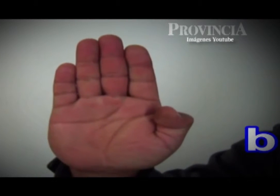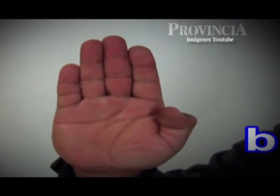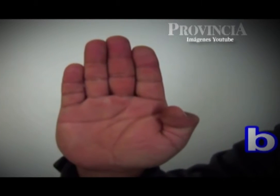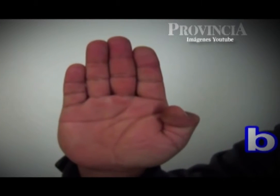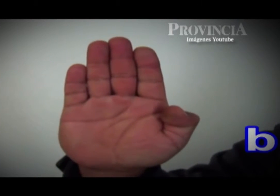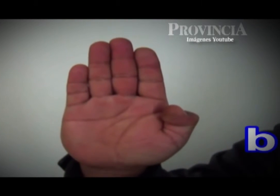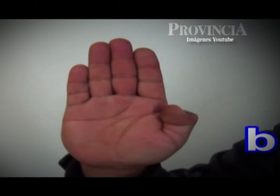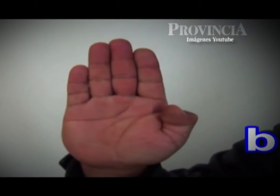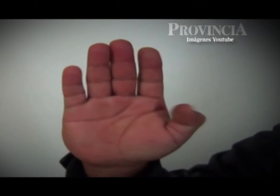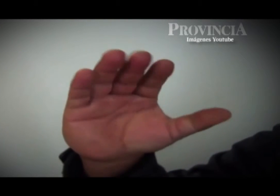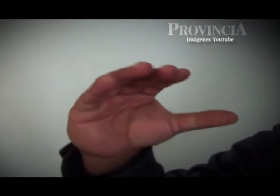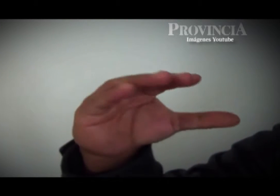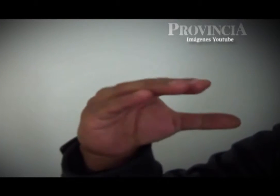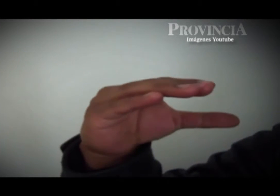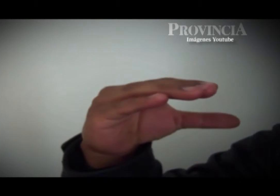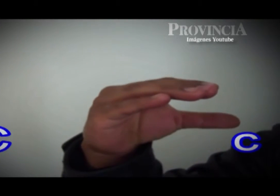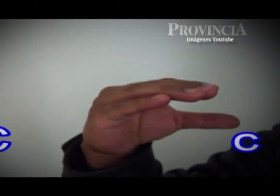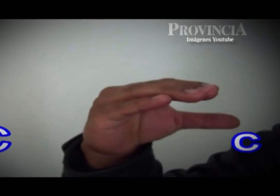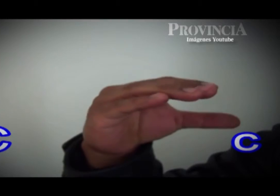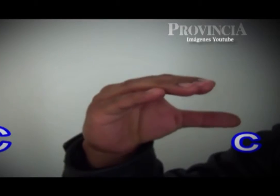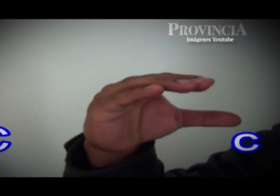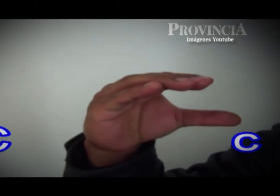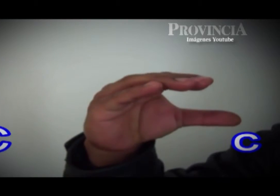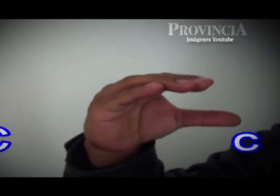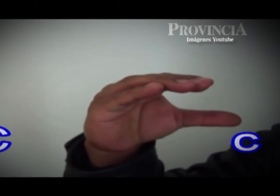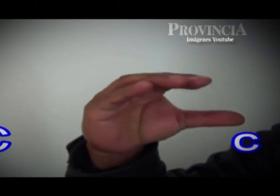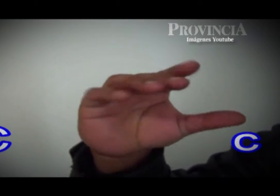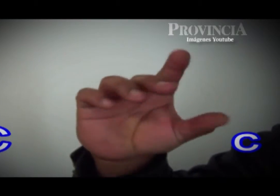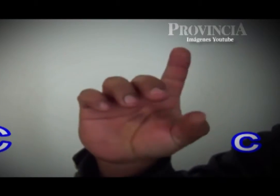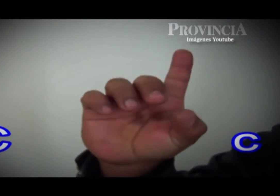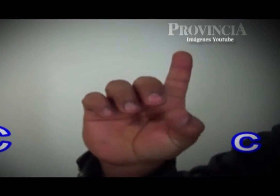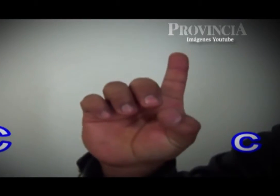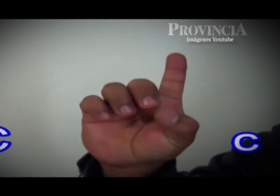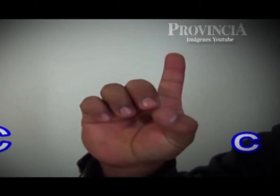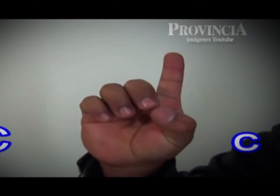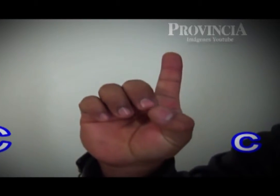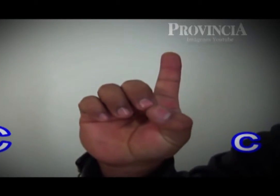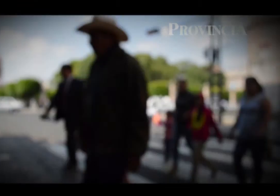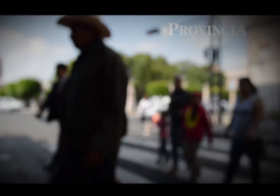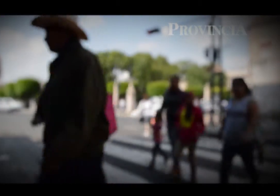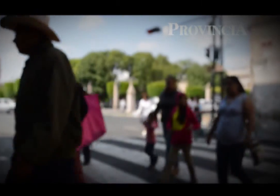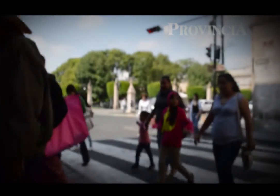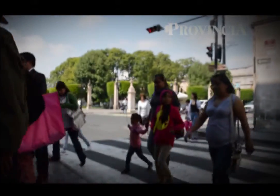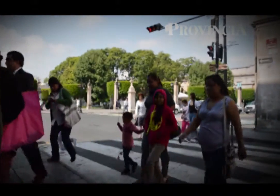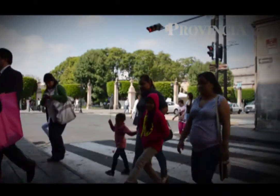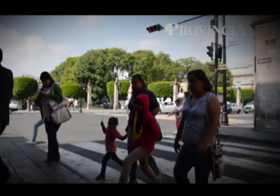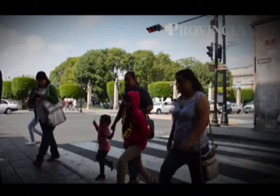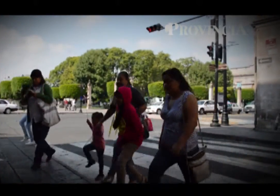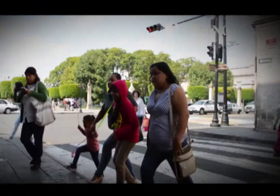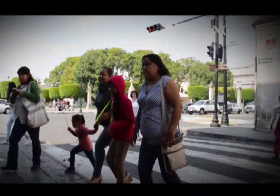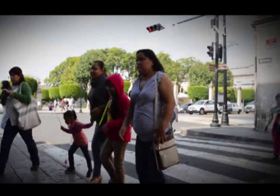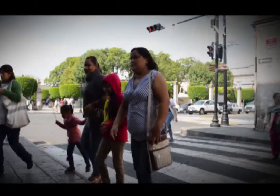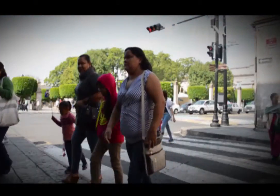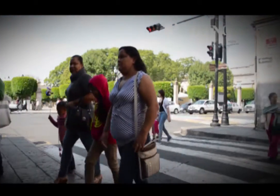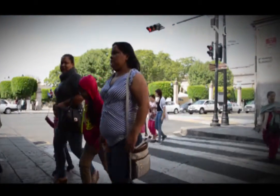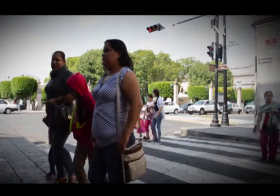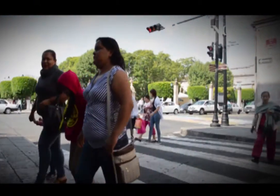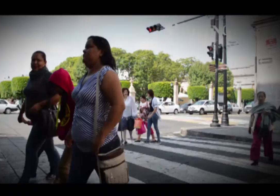Con la intención de que las autoridades y las ciudadanías se involucren y aprendan el lenguaje de señas mexicana, asociaciones michoacanas para sordos y de intérpretes difundirán en